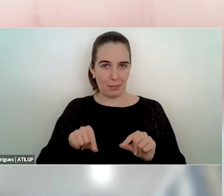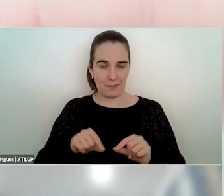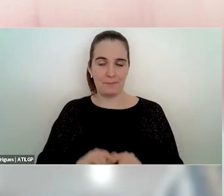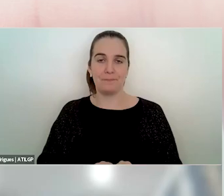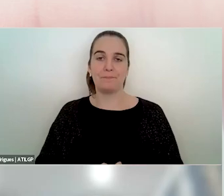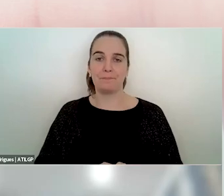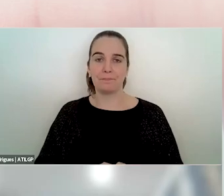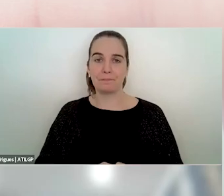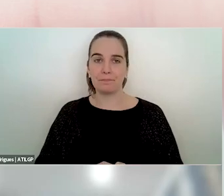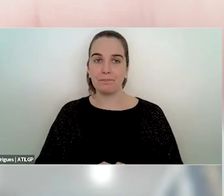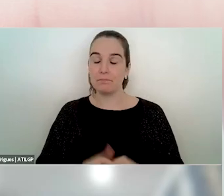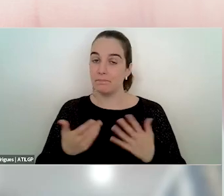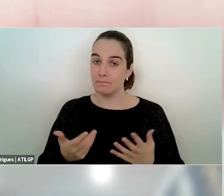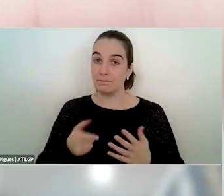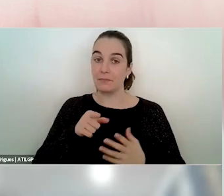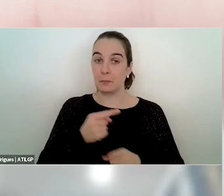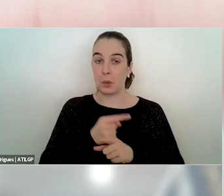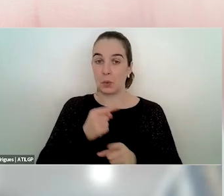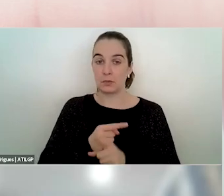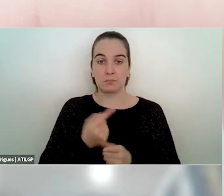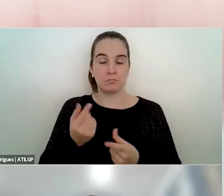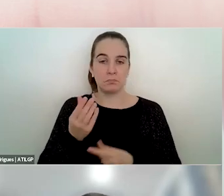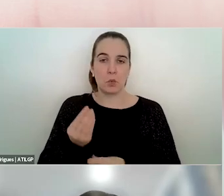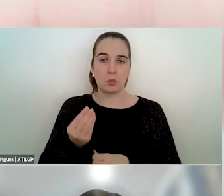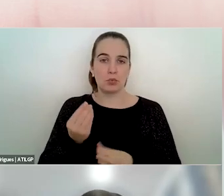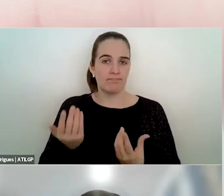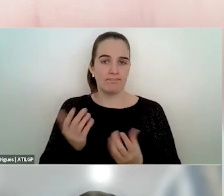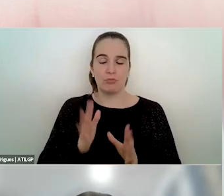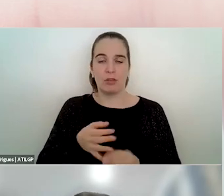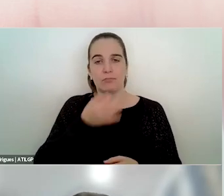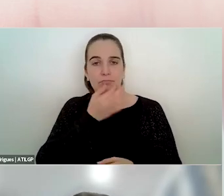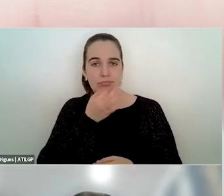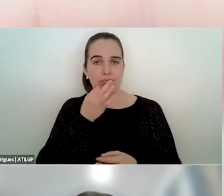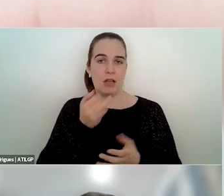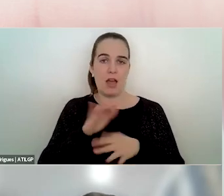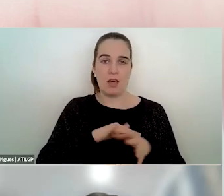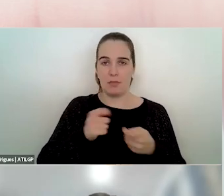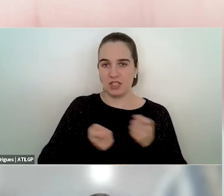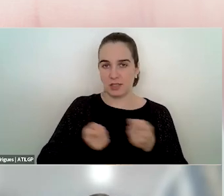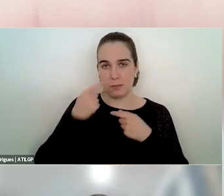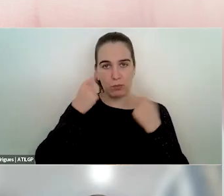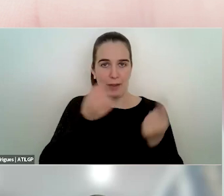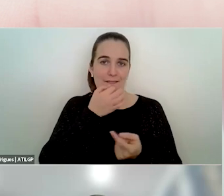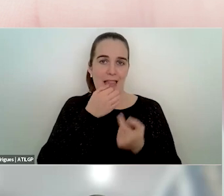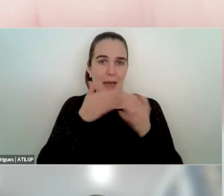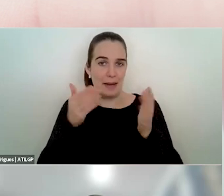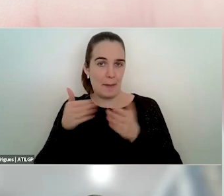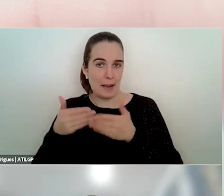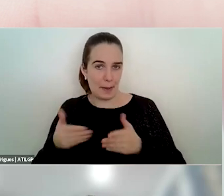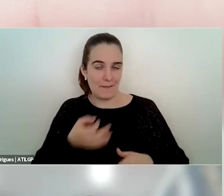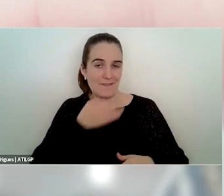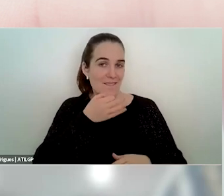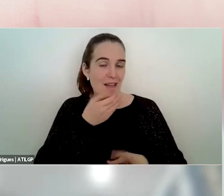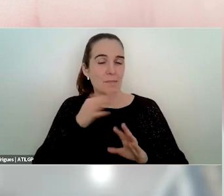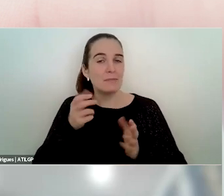É de facto algo que está muito instituído do ponto de vista do discurso das administrações públicas. Não